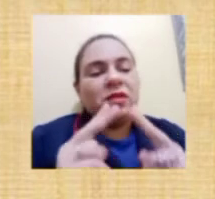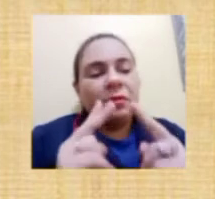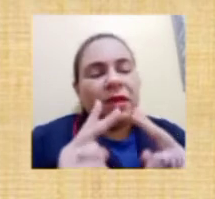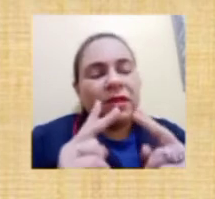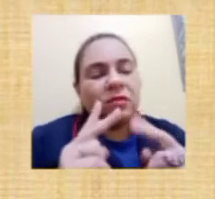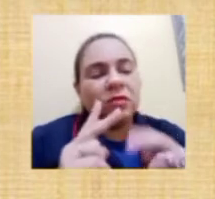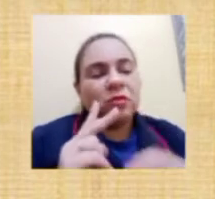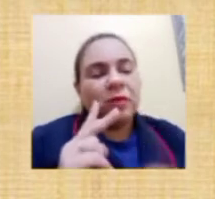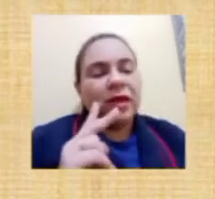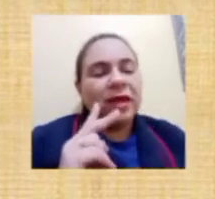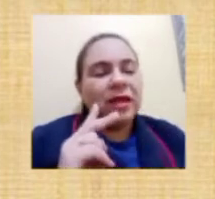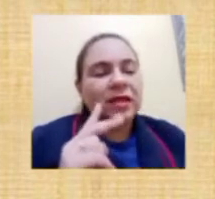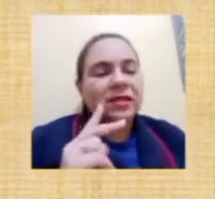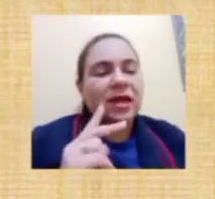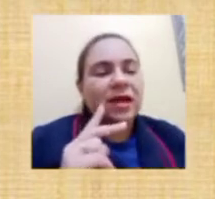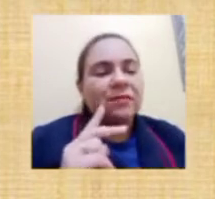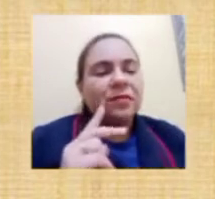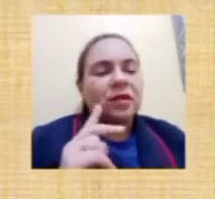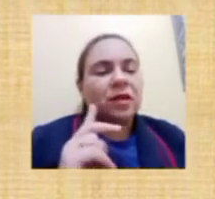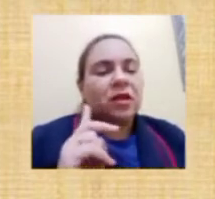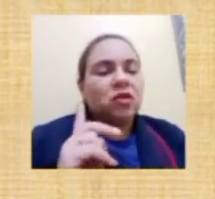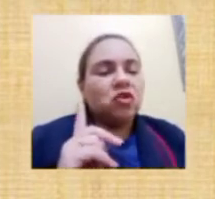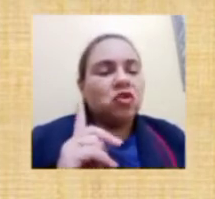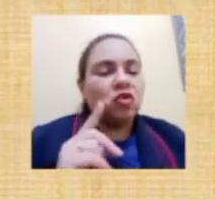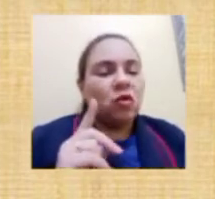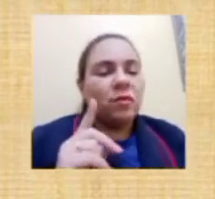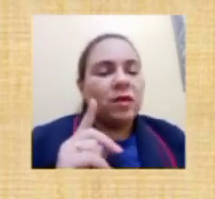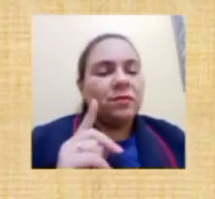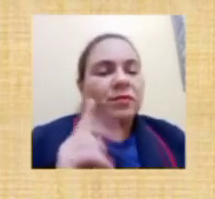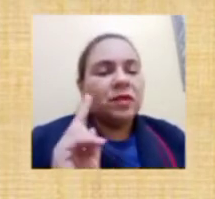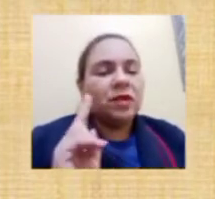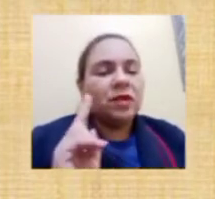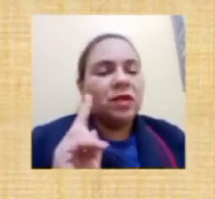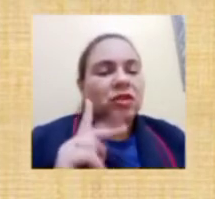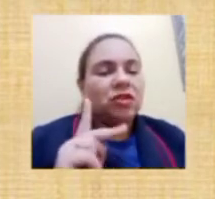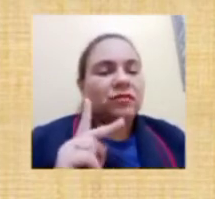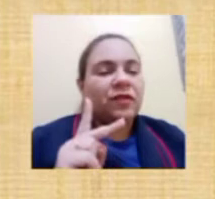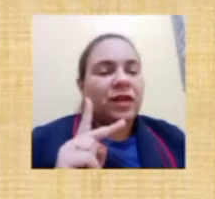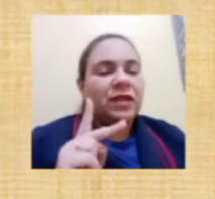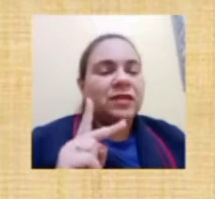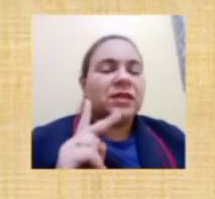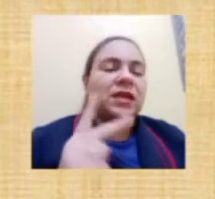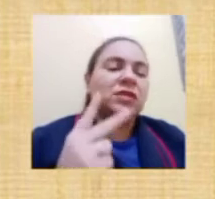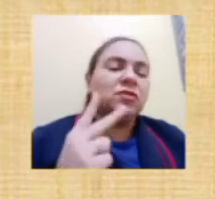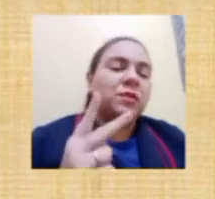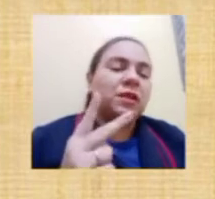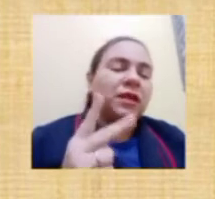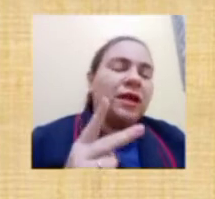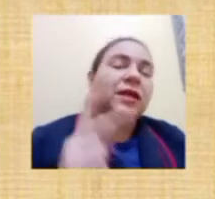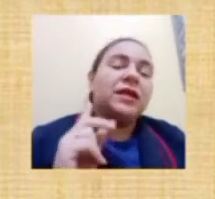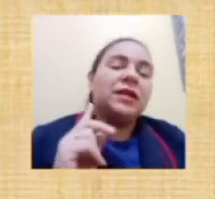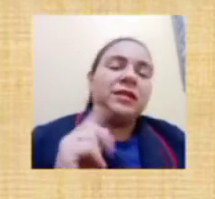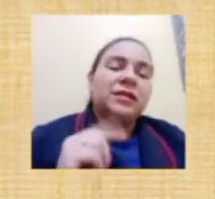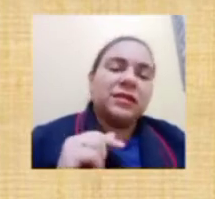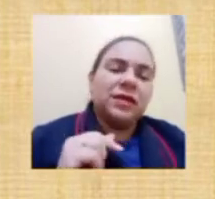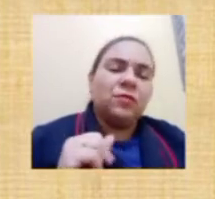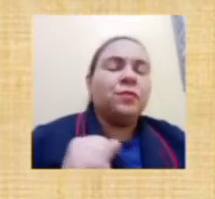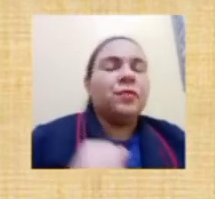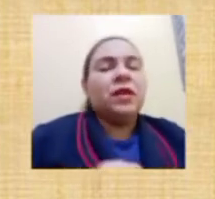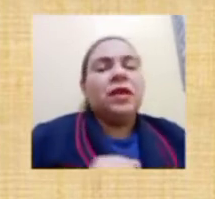e 5? Quanto é a soma e a diferença? Observe que